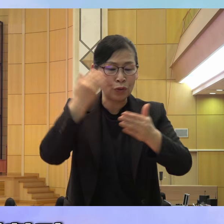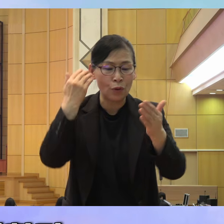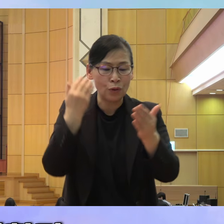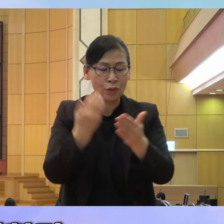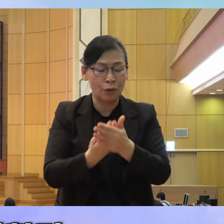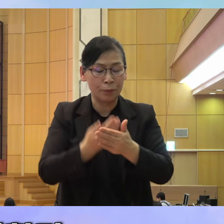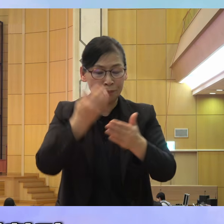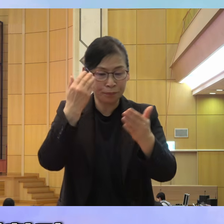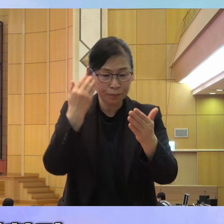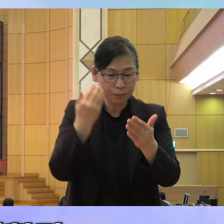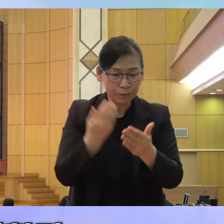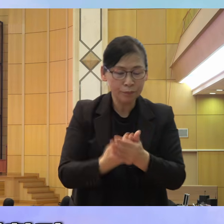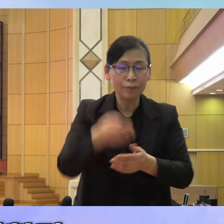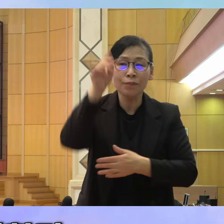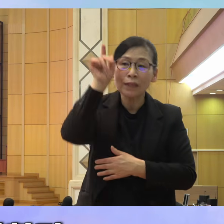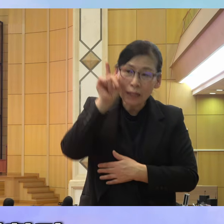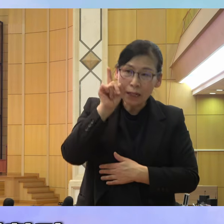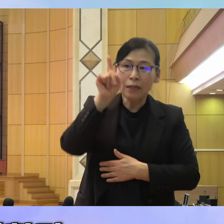잡아주소서.